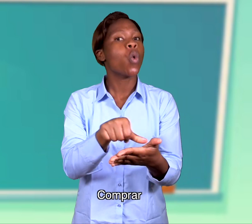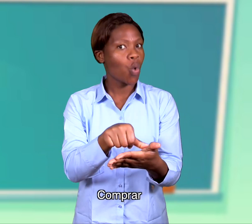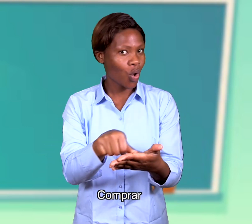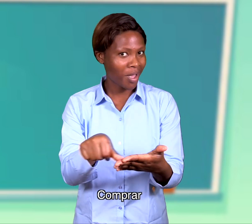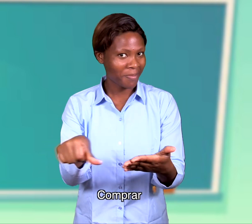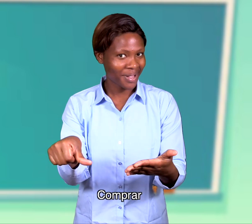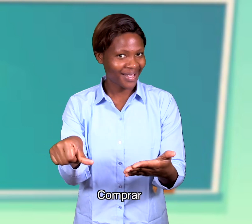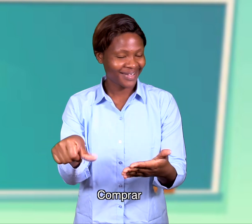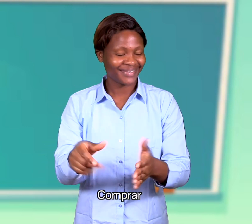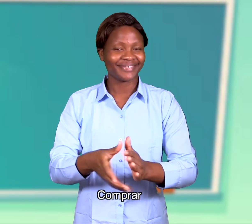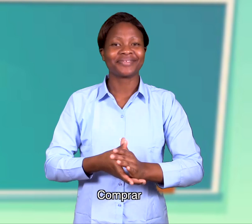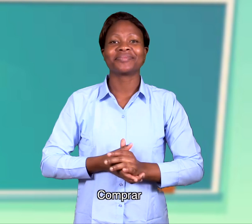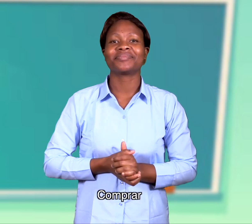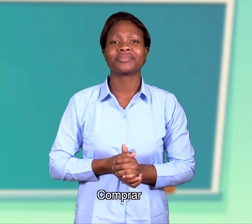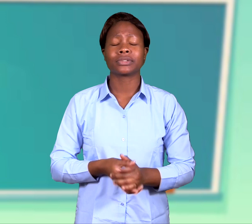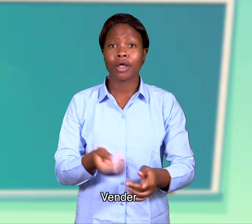comprar,